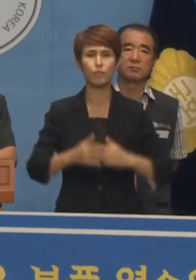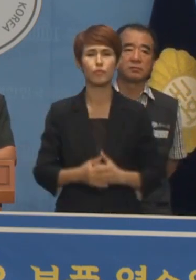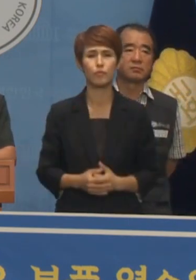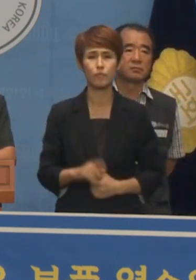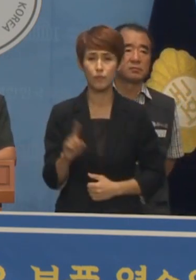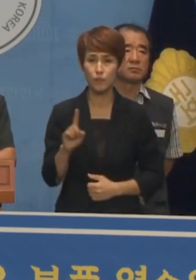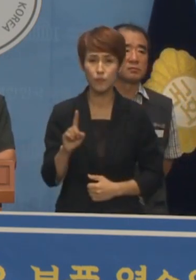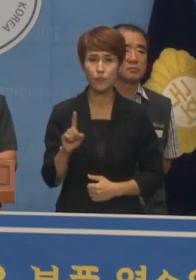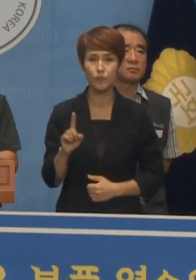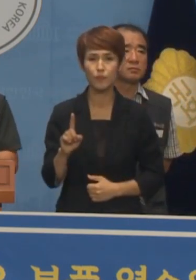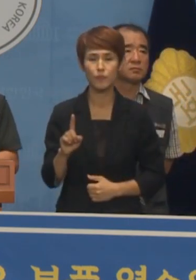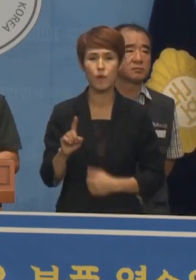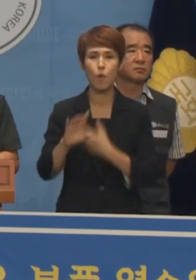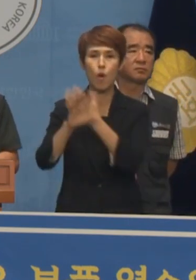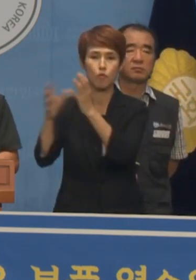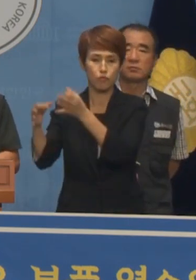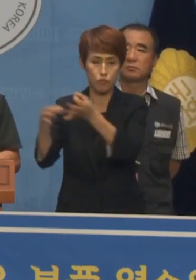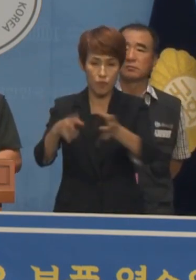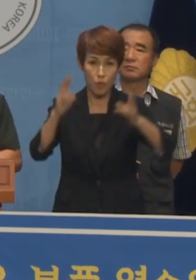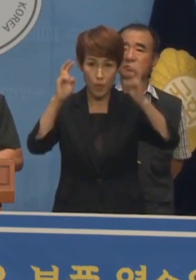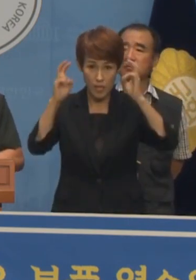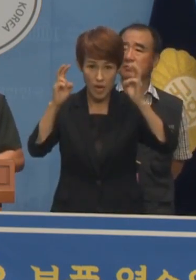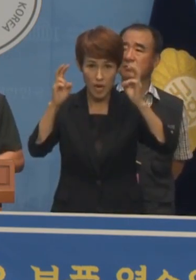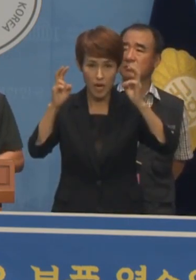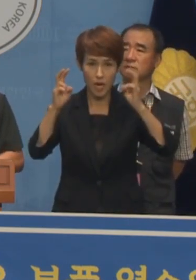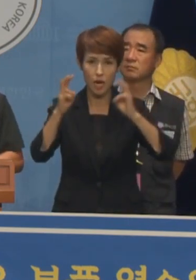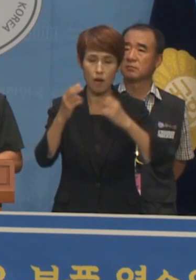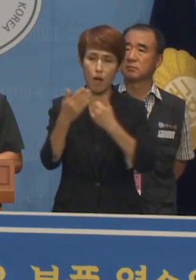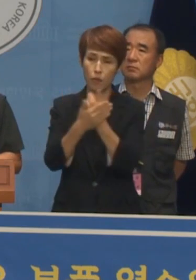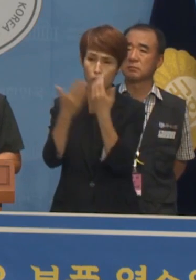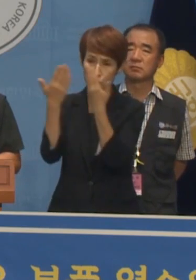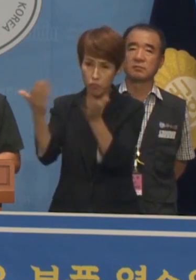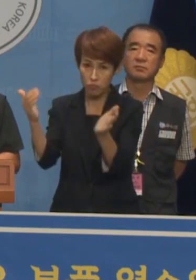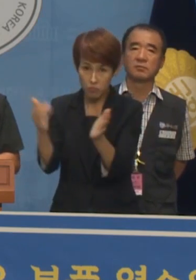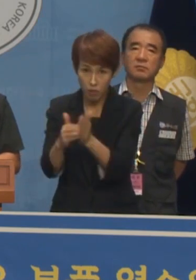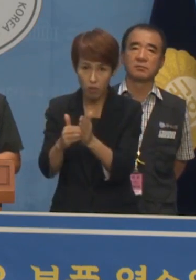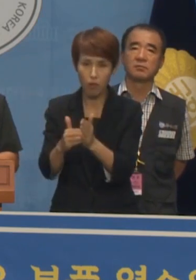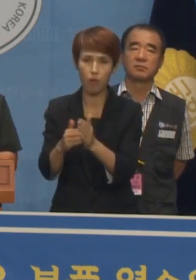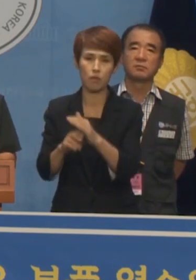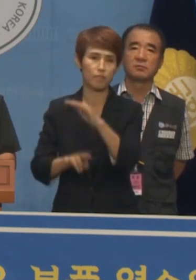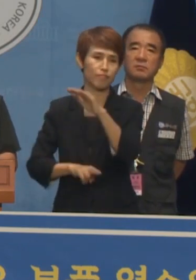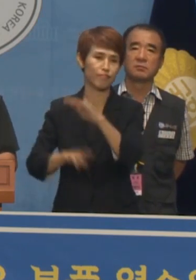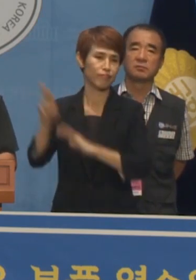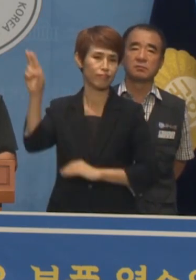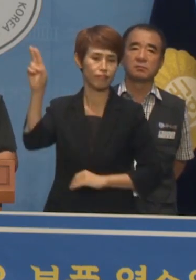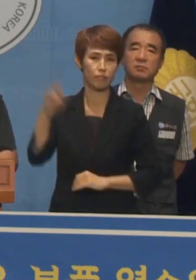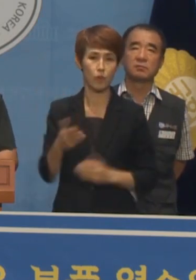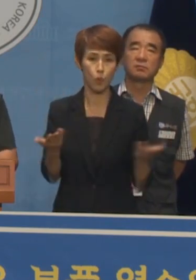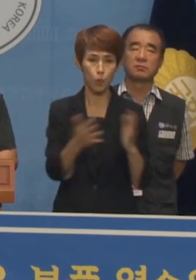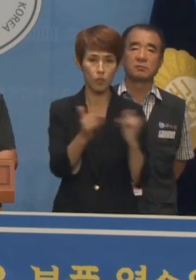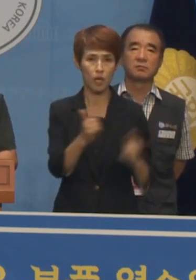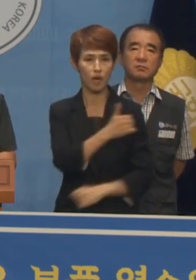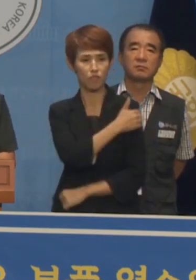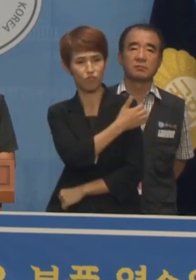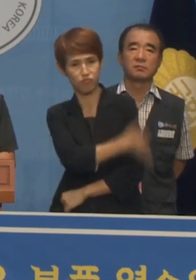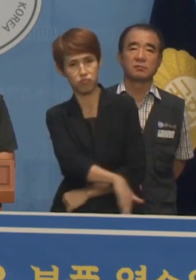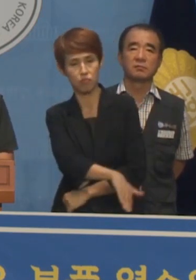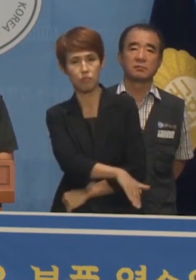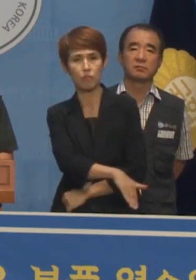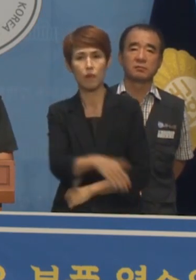반복되는 그 외투 자본의 먹튀 행각 특혜를 챙기고 있고, 노동자는 내팽개치는